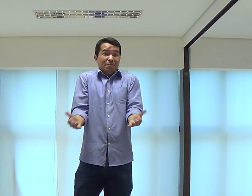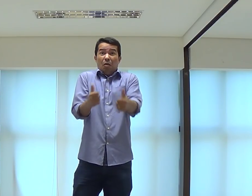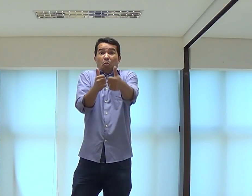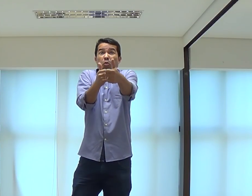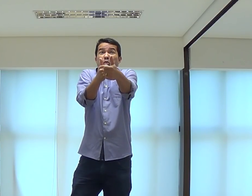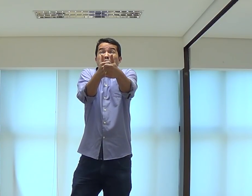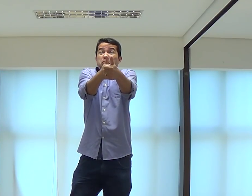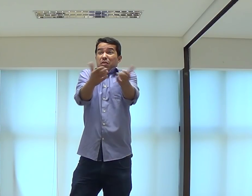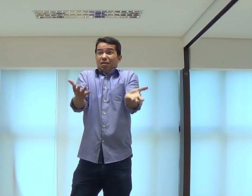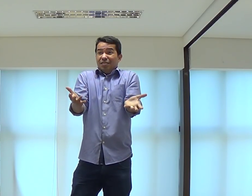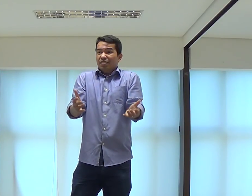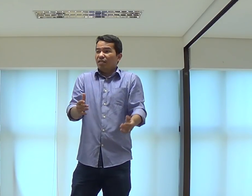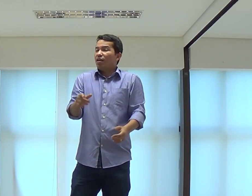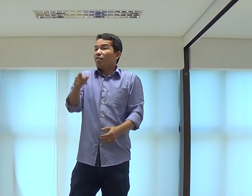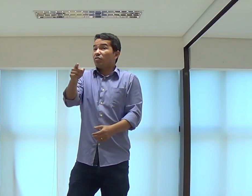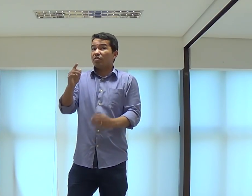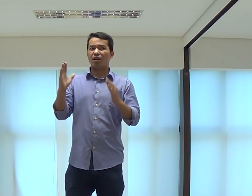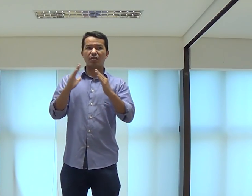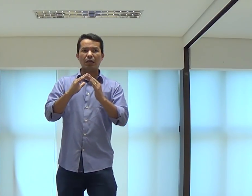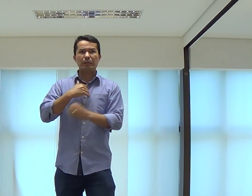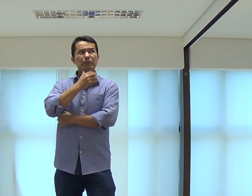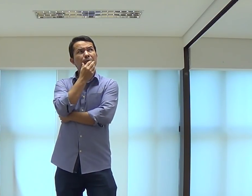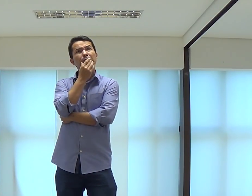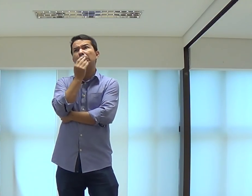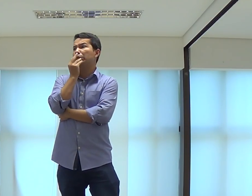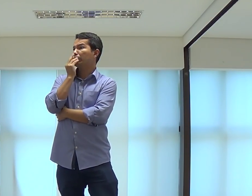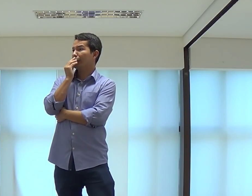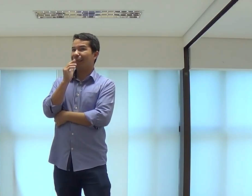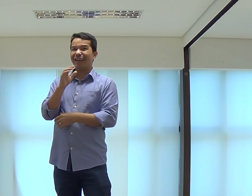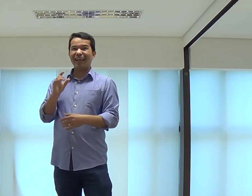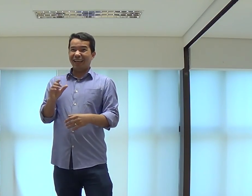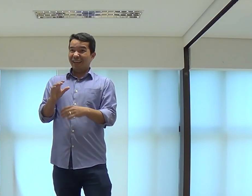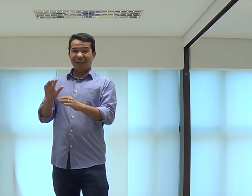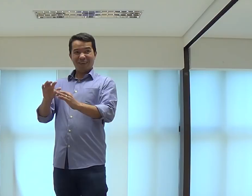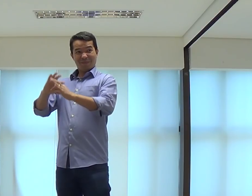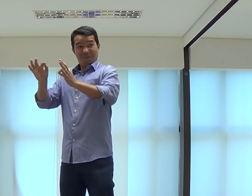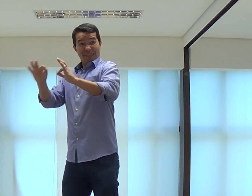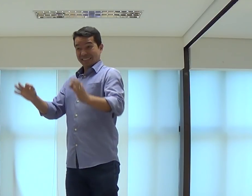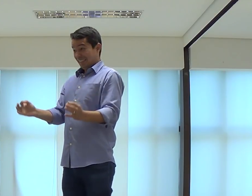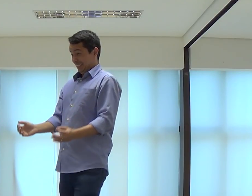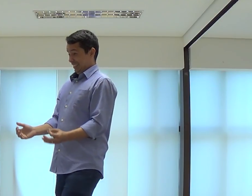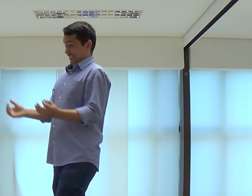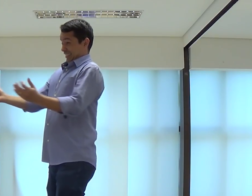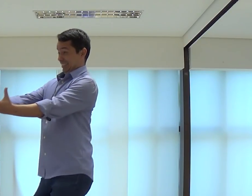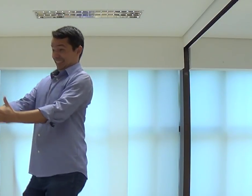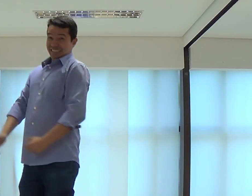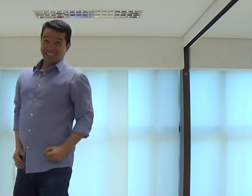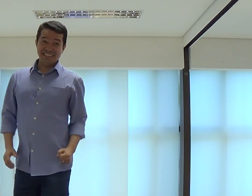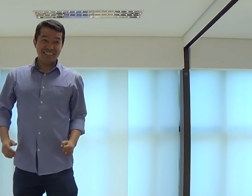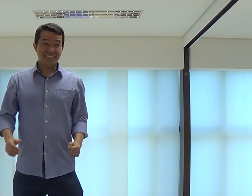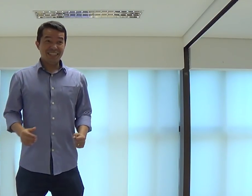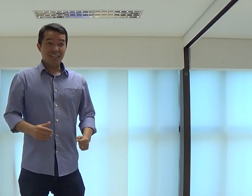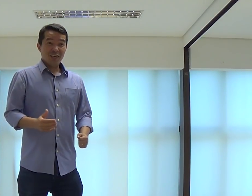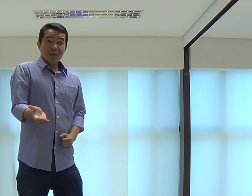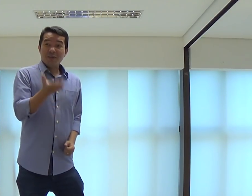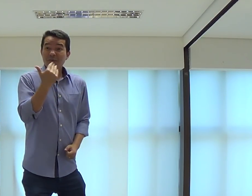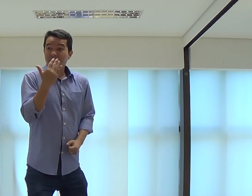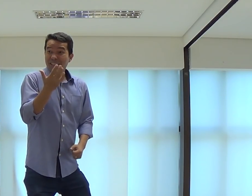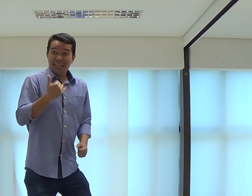de dezembro, já tá perto o Natal. Aí você fica lá na tua casa ali, ah, eu vou pôr um presente ali. Aí